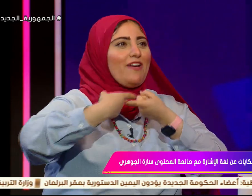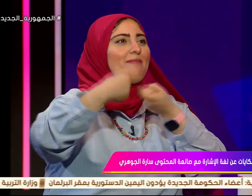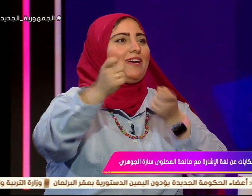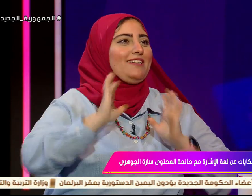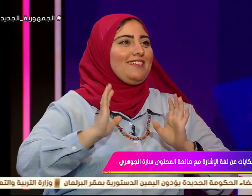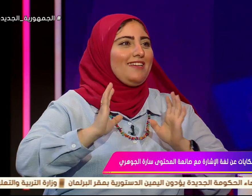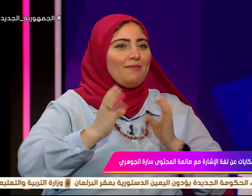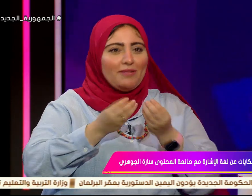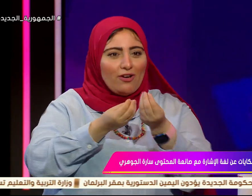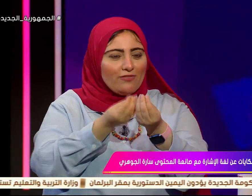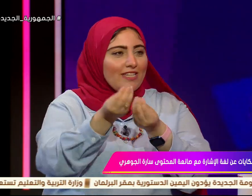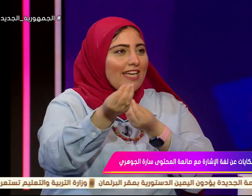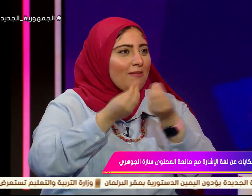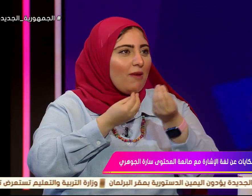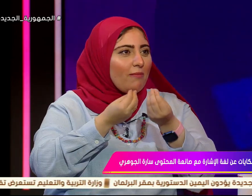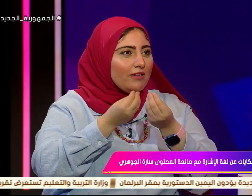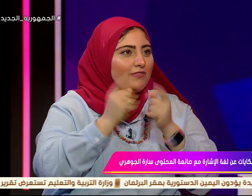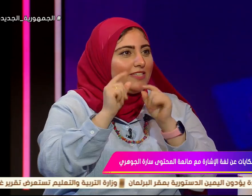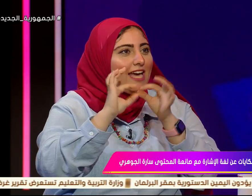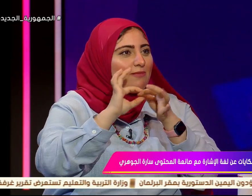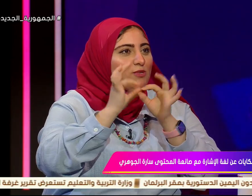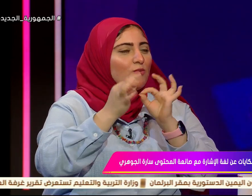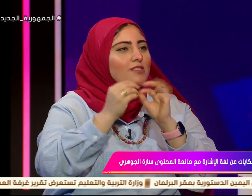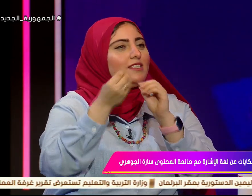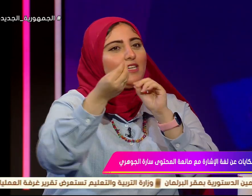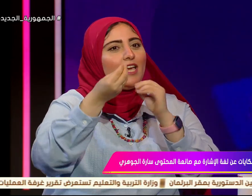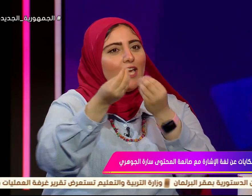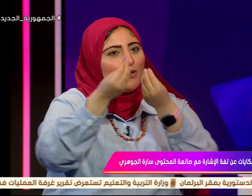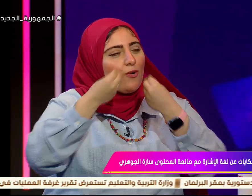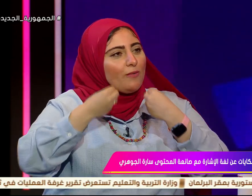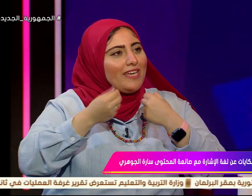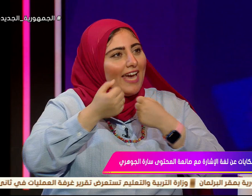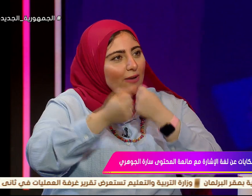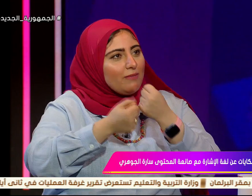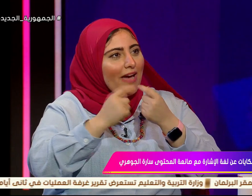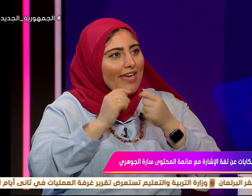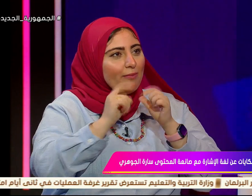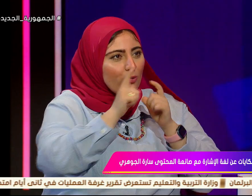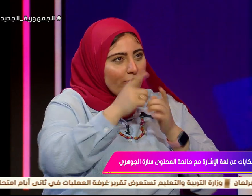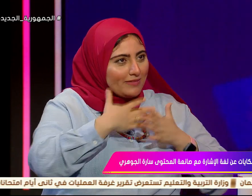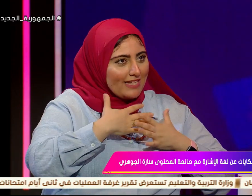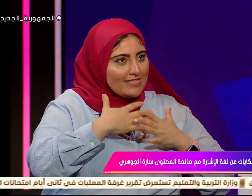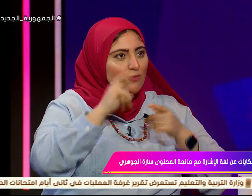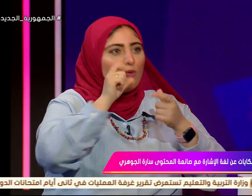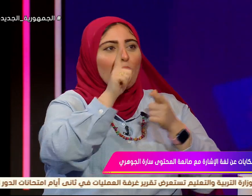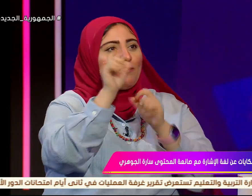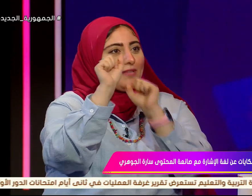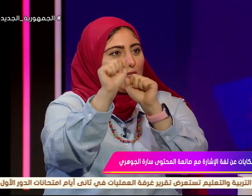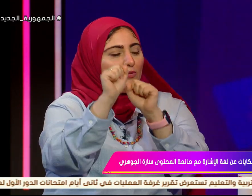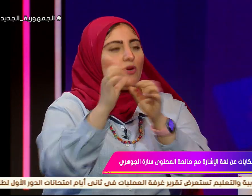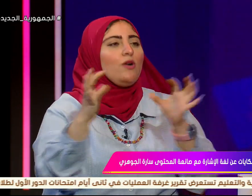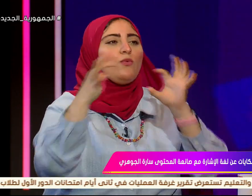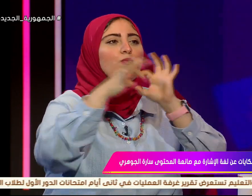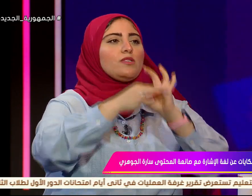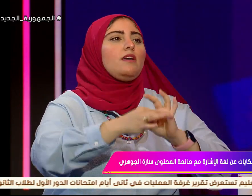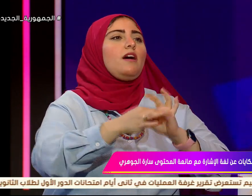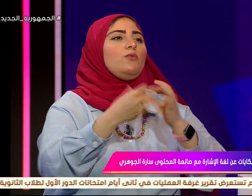بفهمك بنعرف نتكلم مع بعض في همزه وصل ان هو بيحاول معايا باللغه بتاعتي واللغه بتاعته ونوصلها